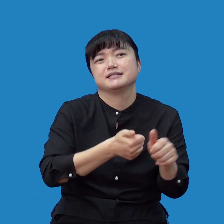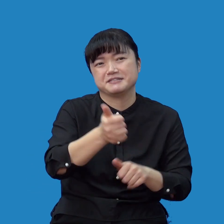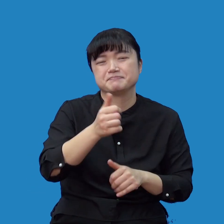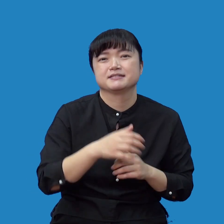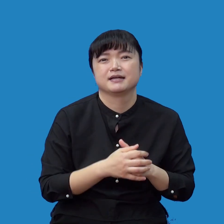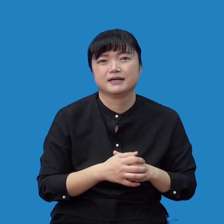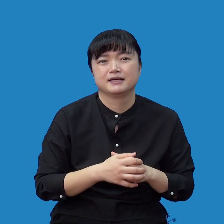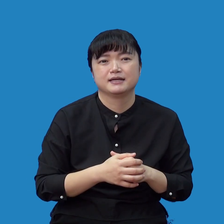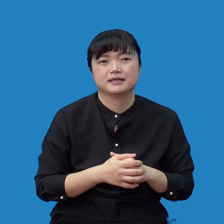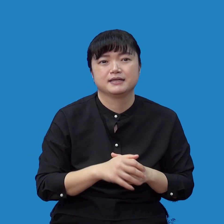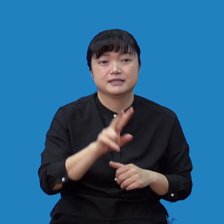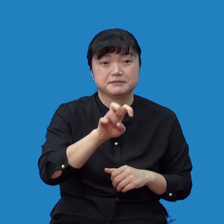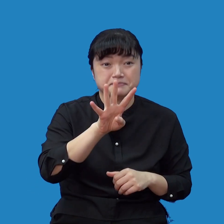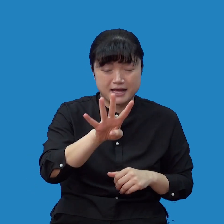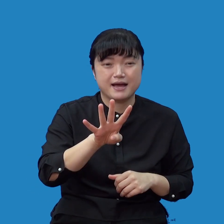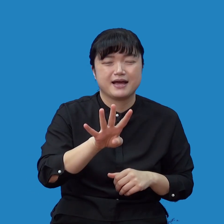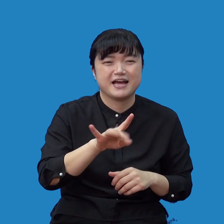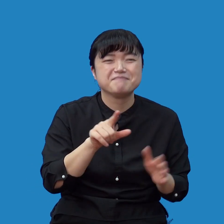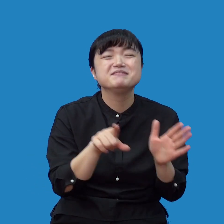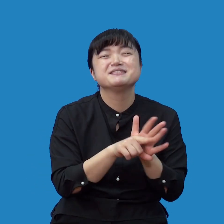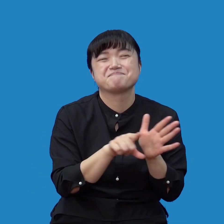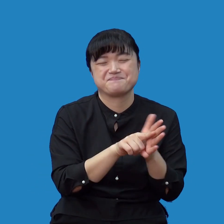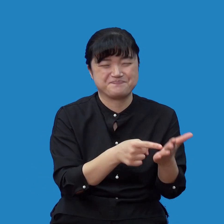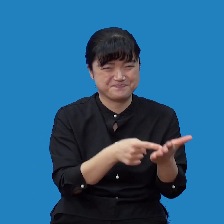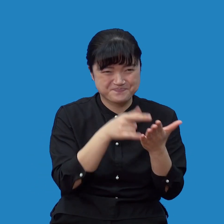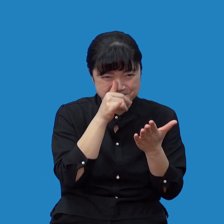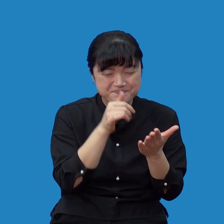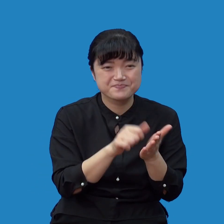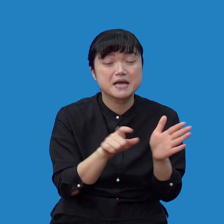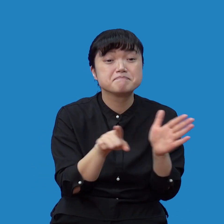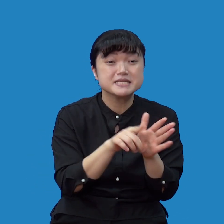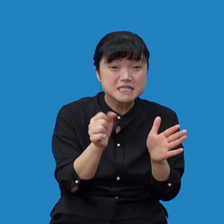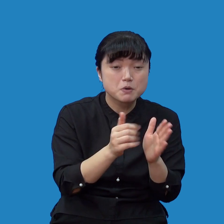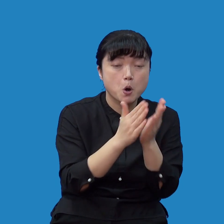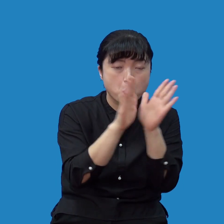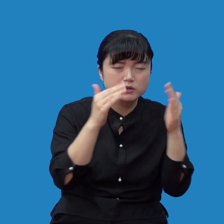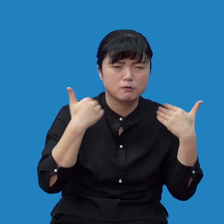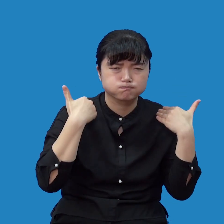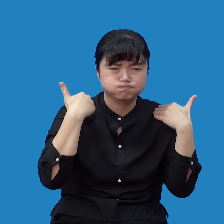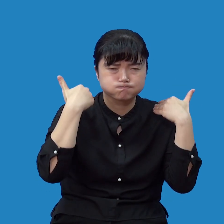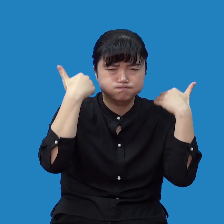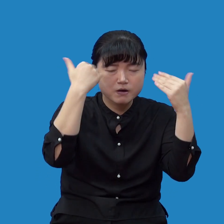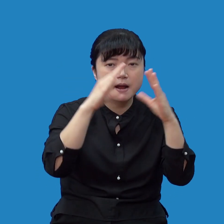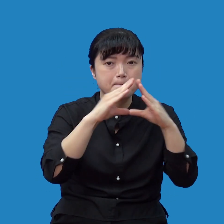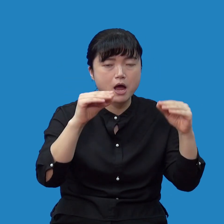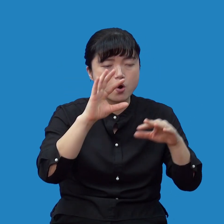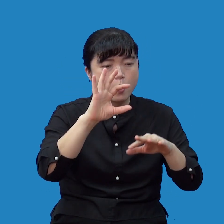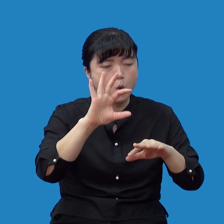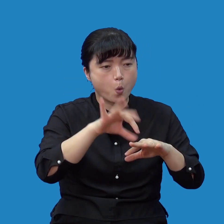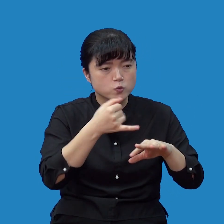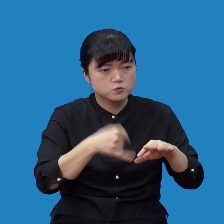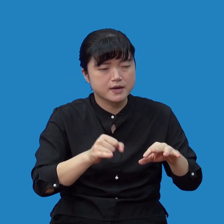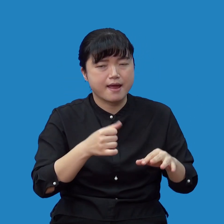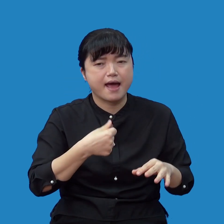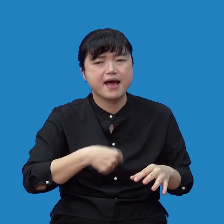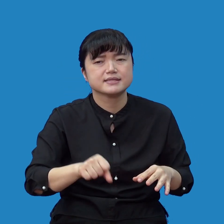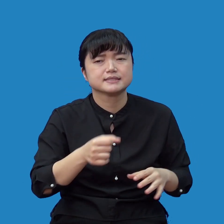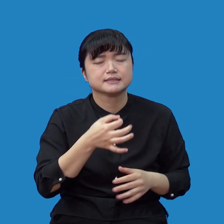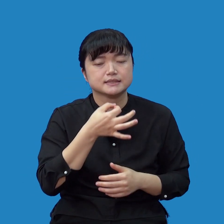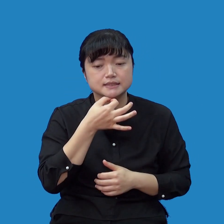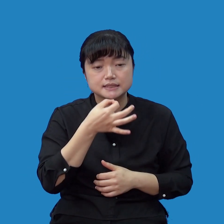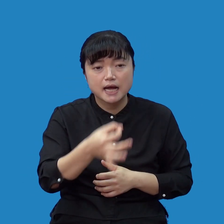보면 또 믿음이 등장하죠. 믿음으로 모세는 장성하여 바로의 공주의 아들이라 칭함받기를 거절하고,